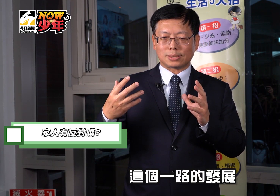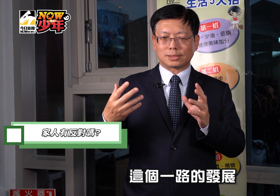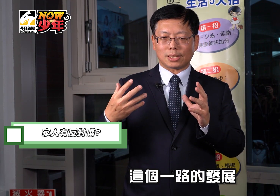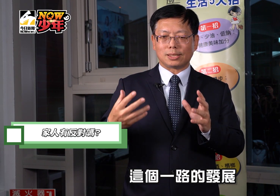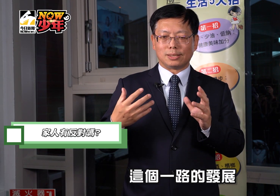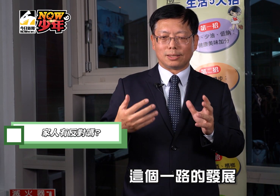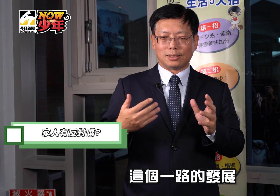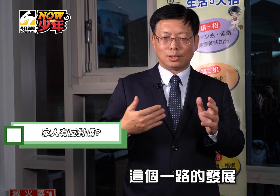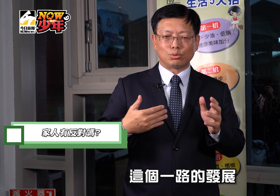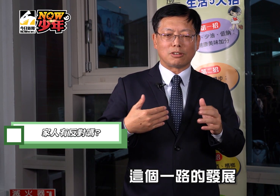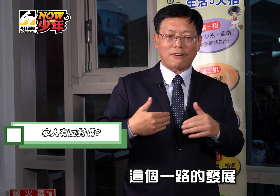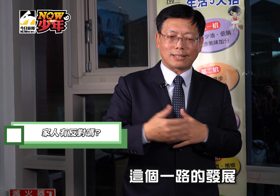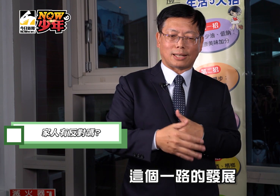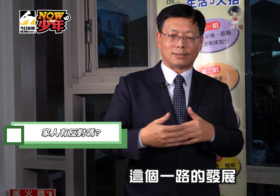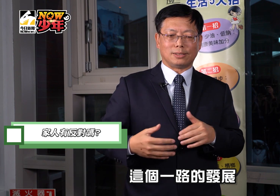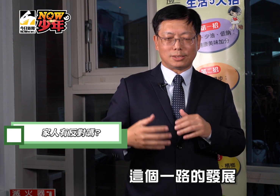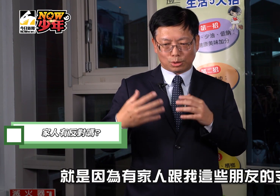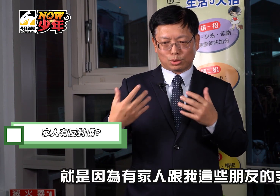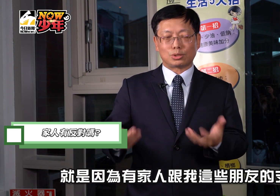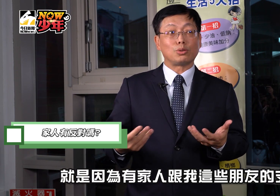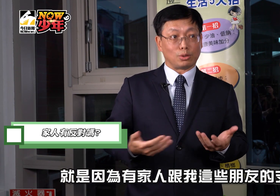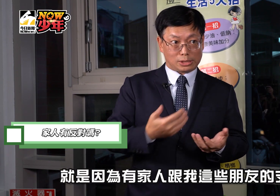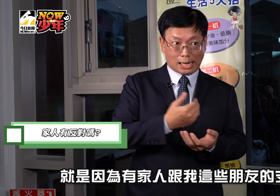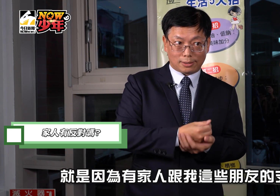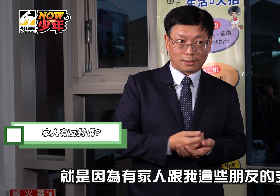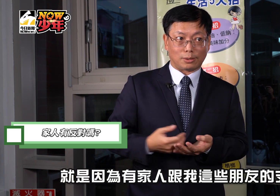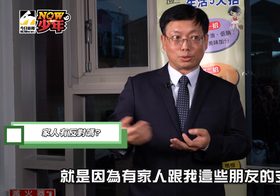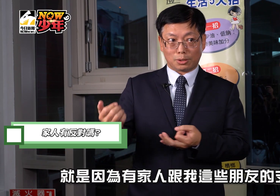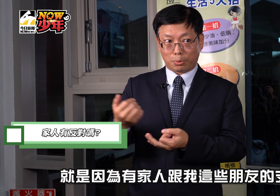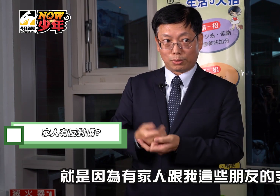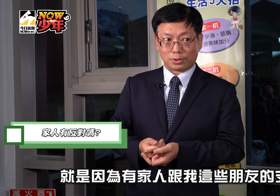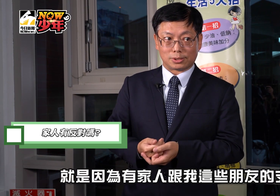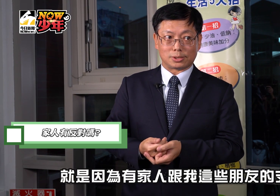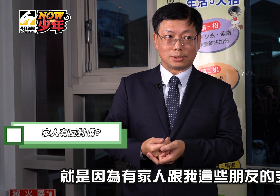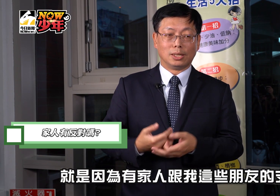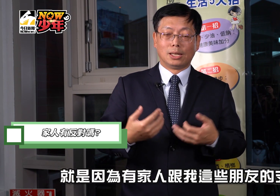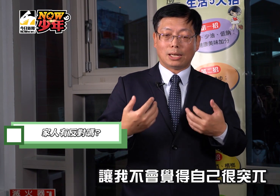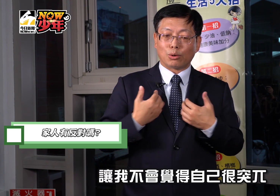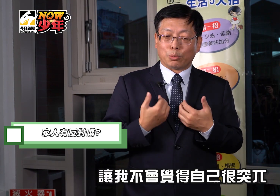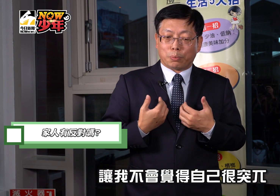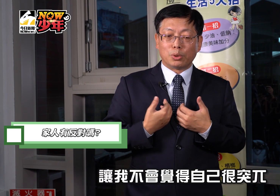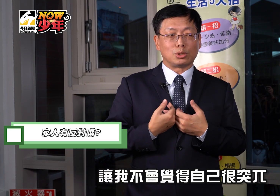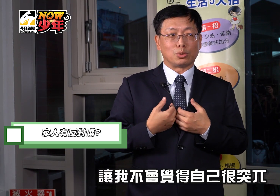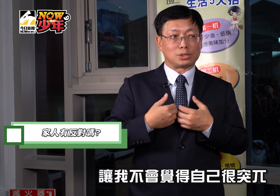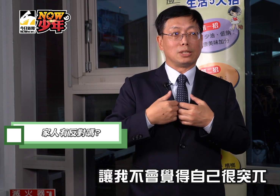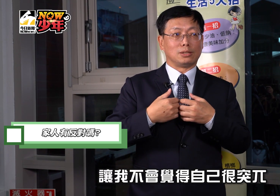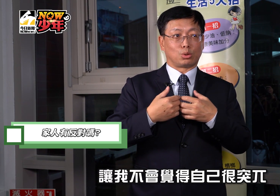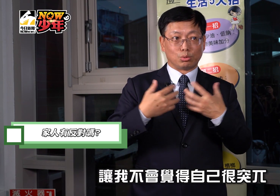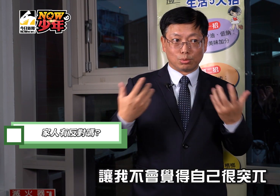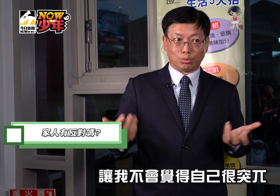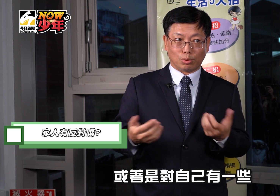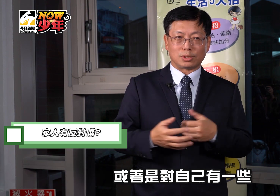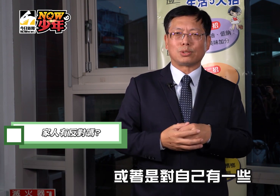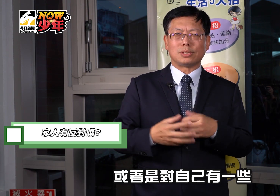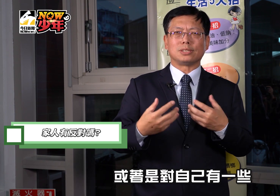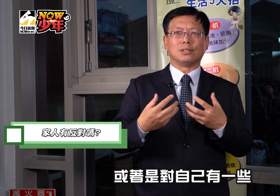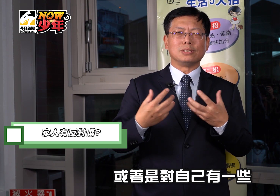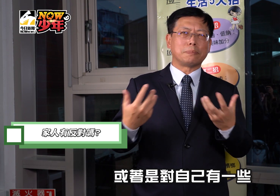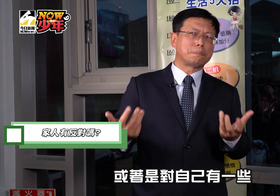这个一路的发展，就是因为有家人跟我这些朋友的支持，让我不会觉得我自己很突兀，或者是对自己有一些